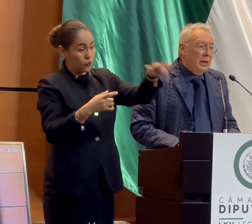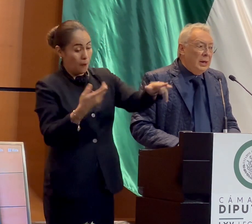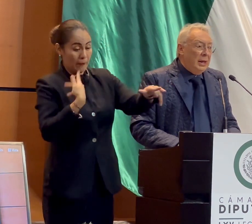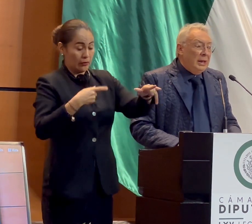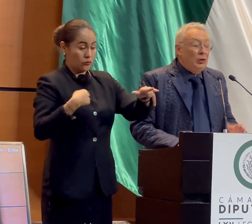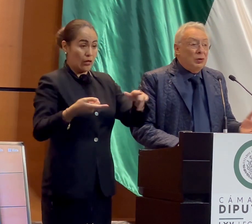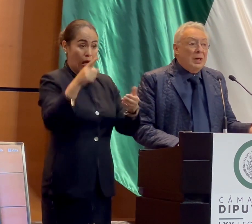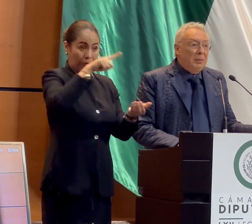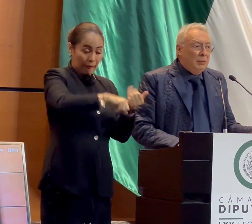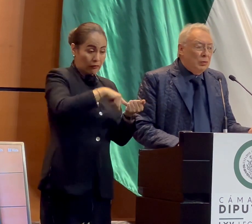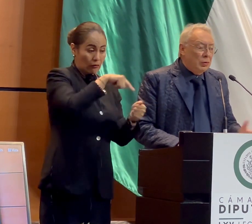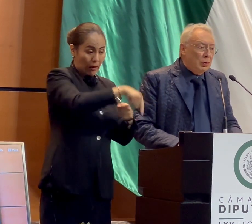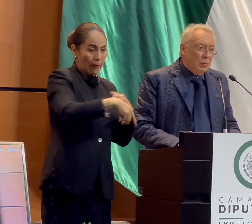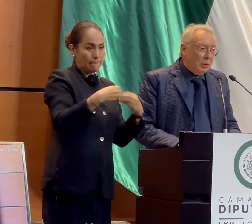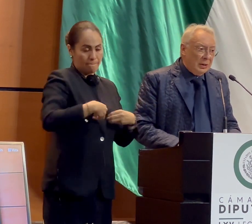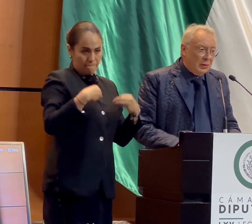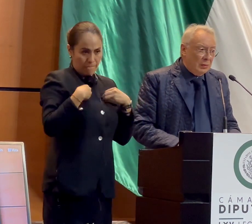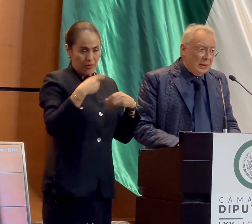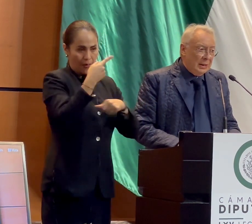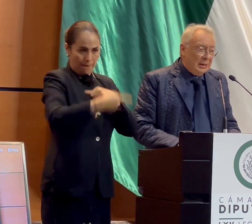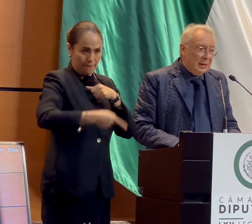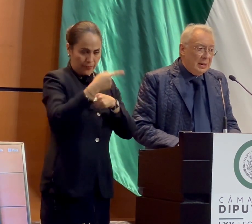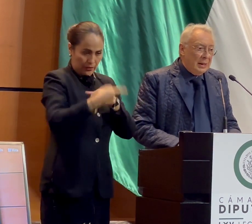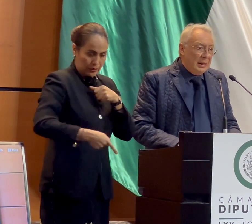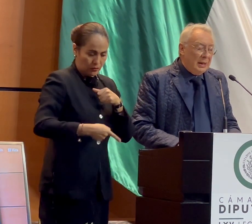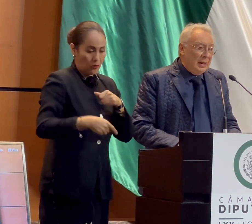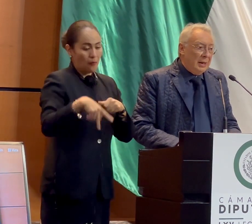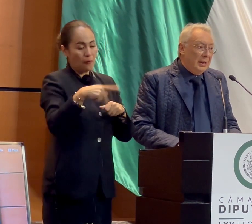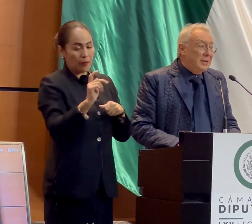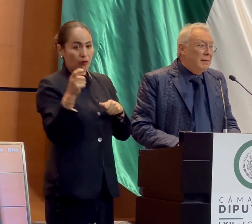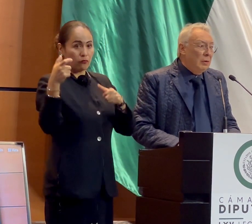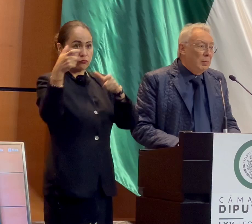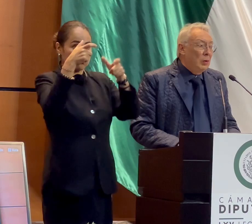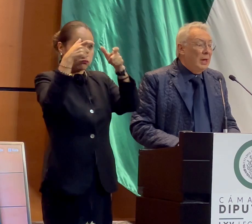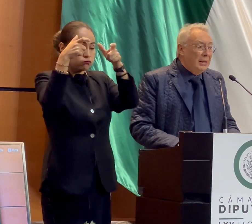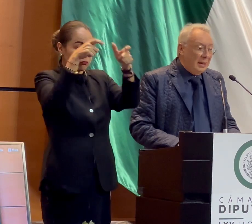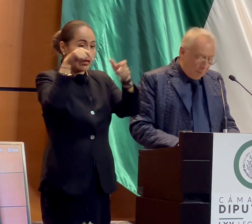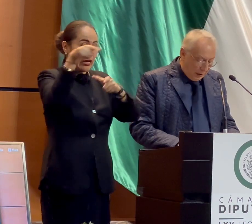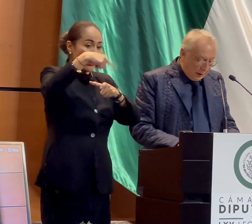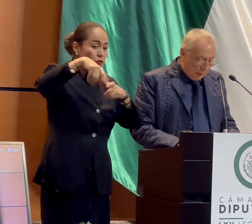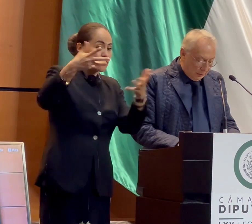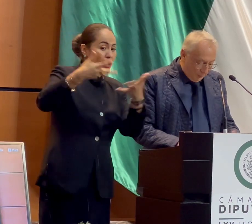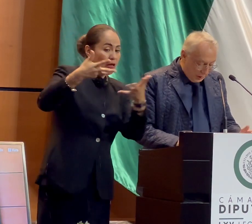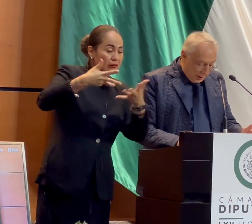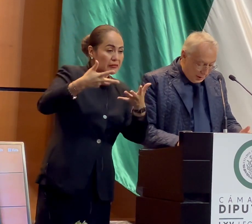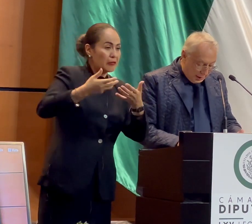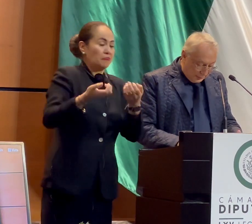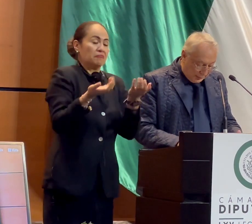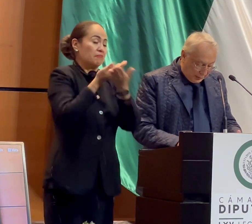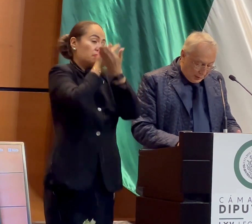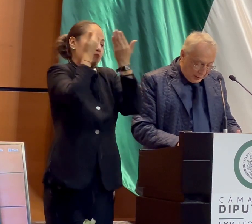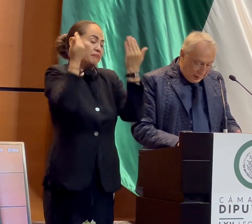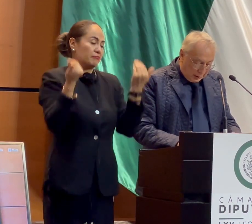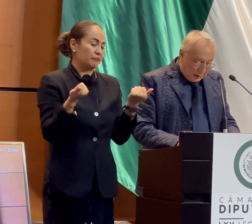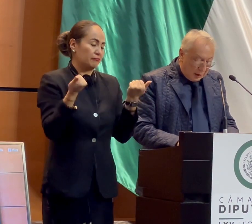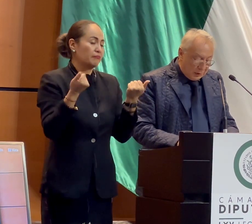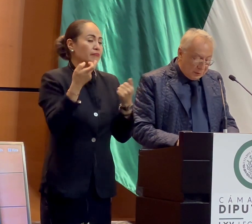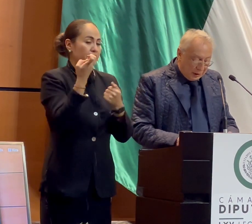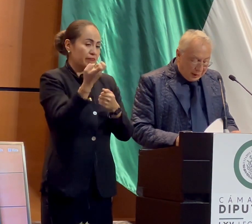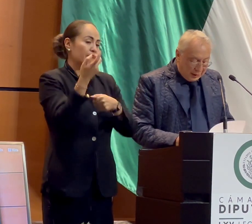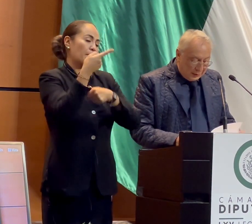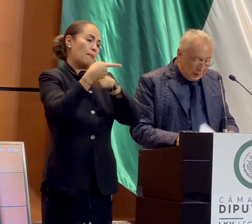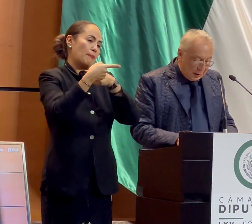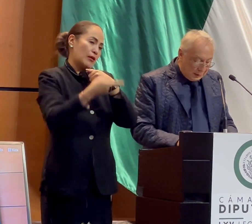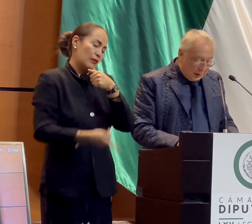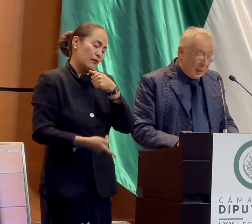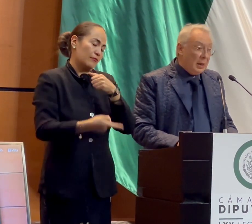tripulación y no sabemos cómo reacciona este fenómeno, ahí el peligro. Así que nada más